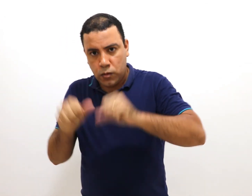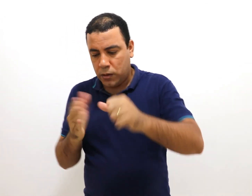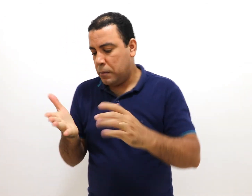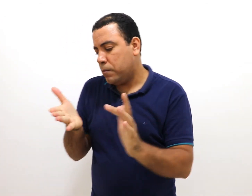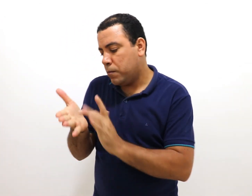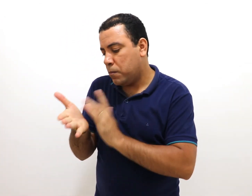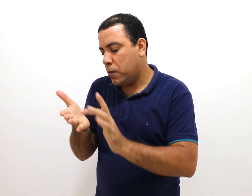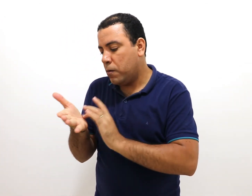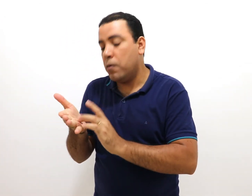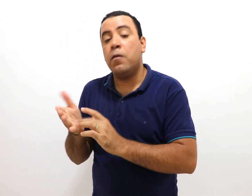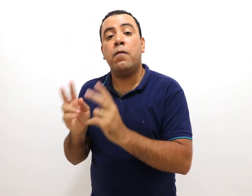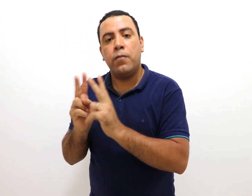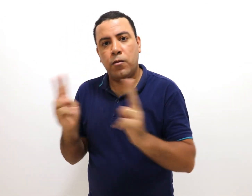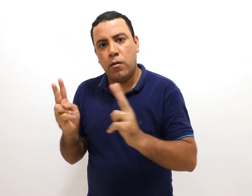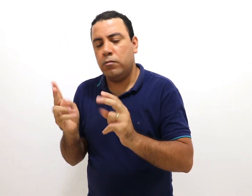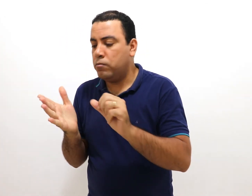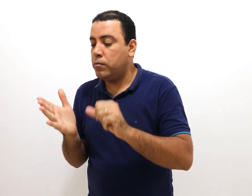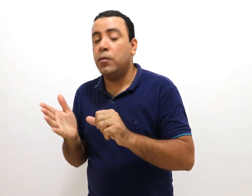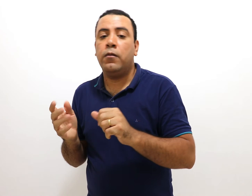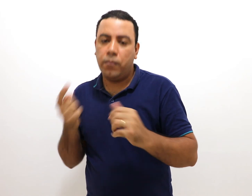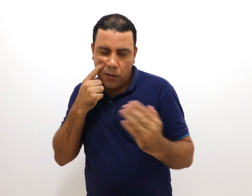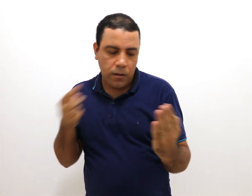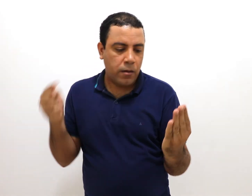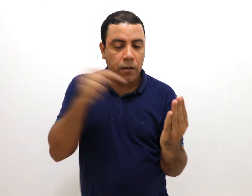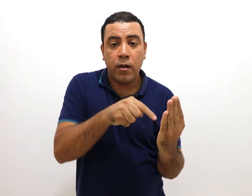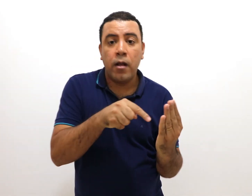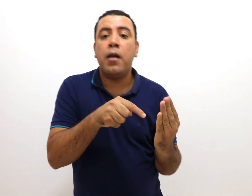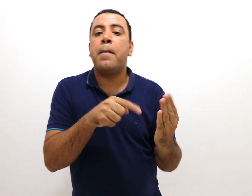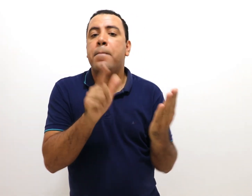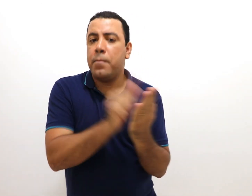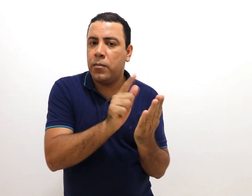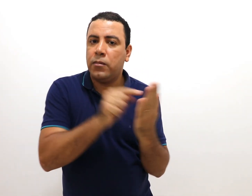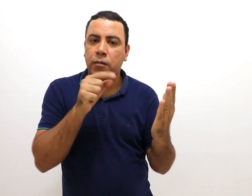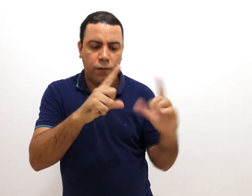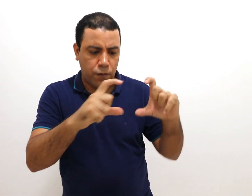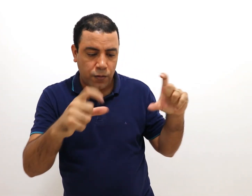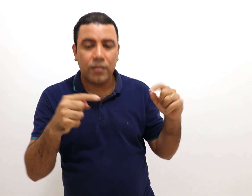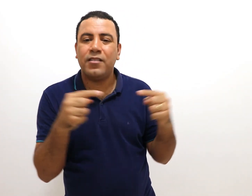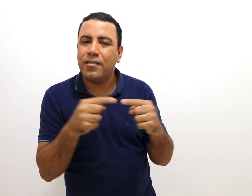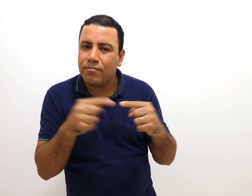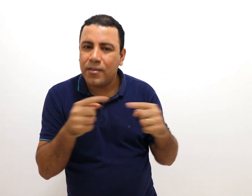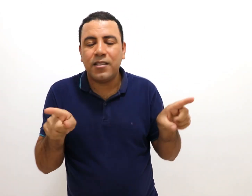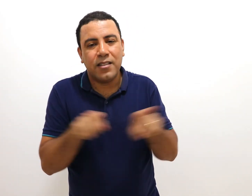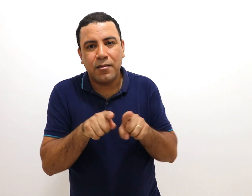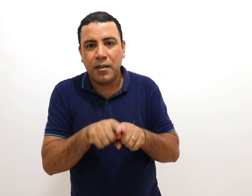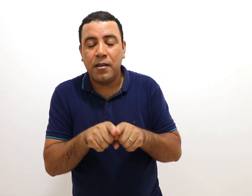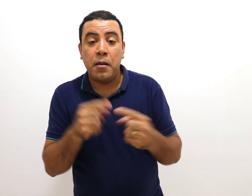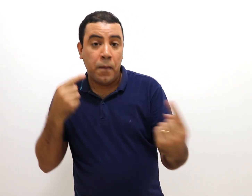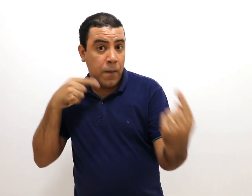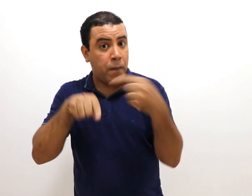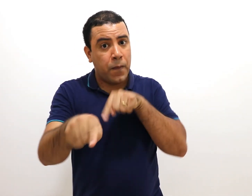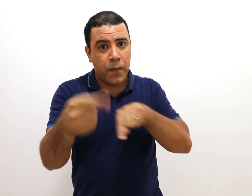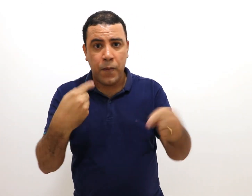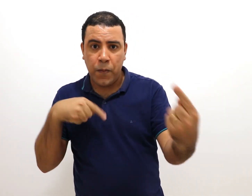contrário. A ideia é que para cada foto do setor, o discente selecione uma alternativa correta em